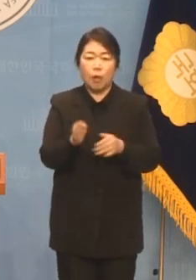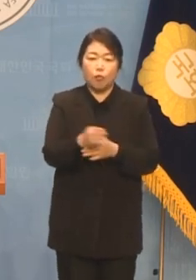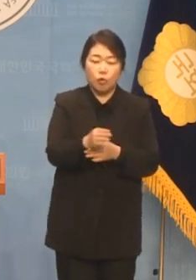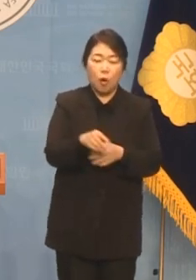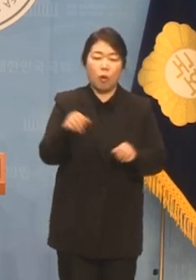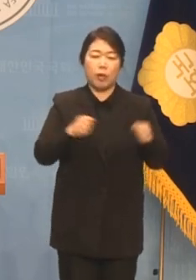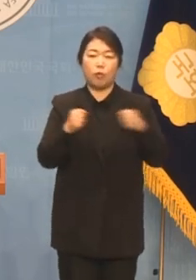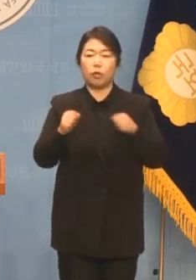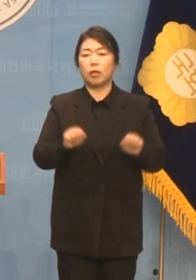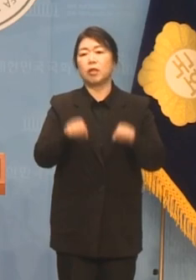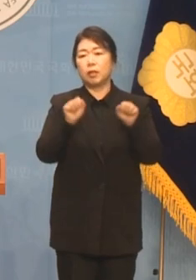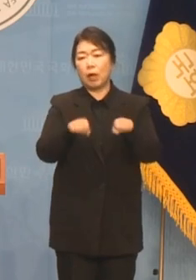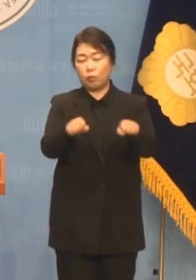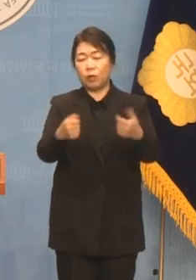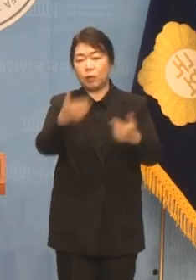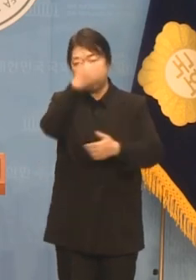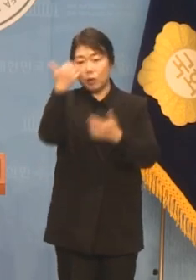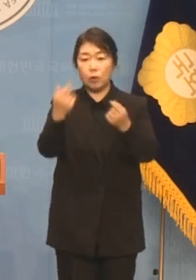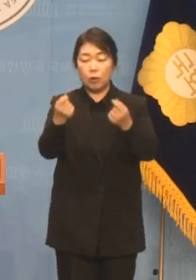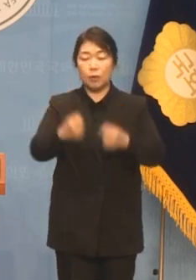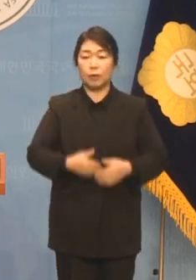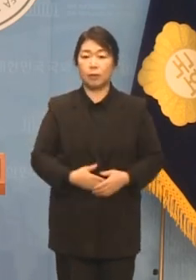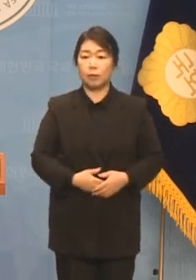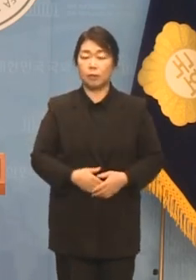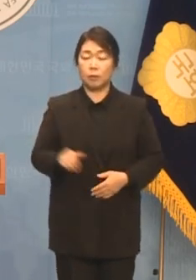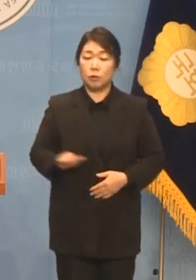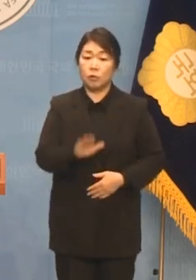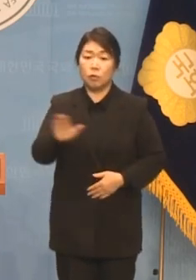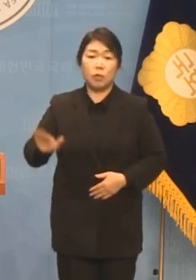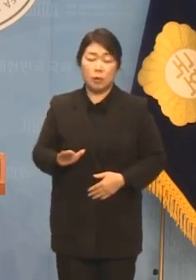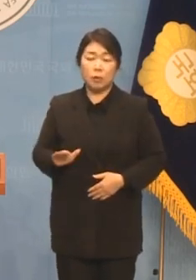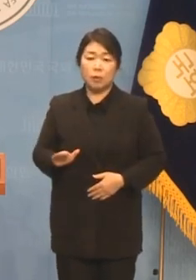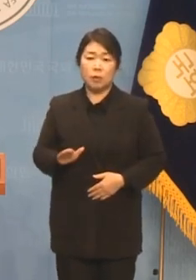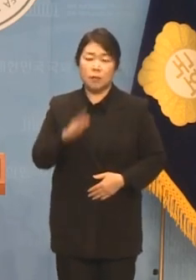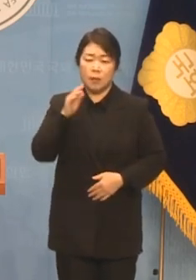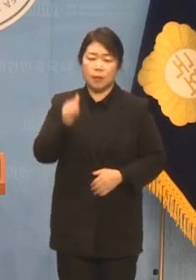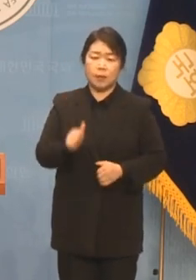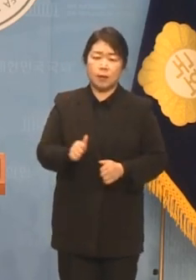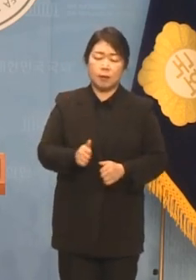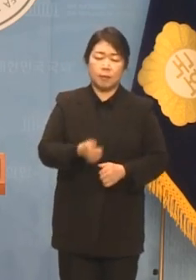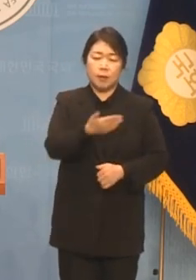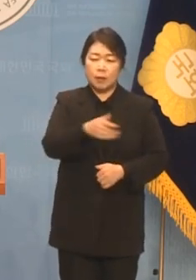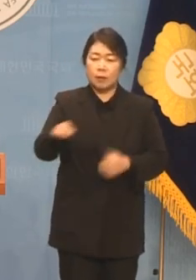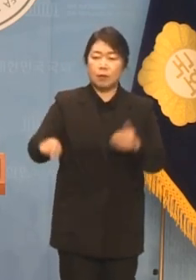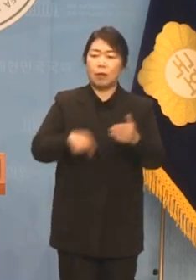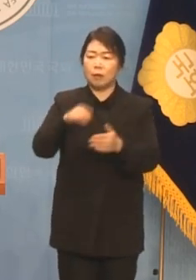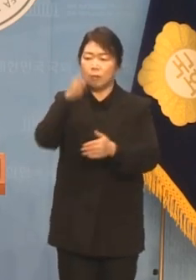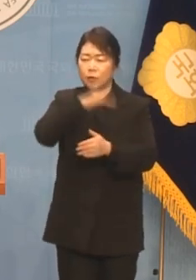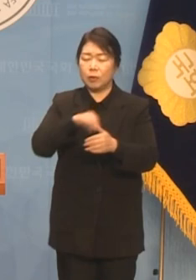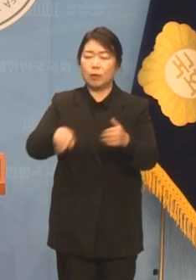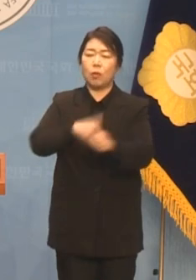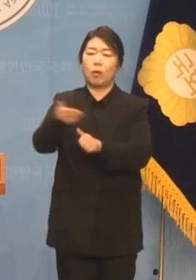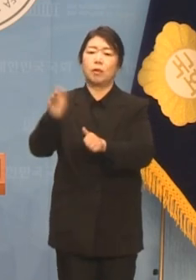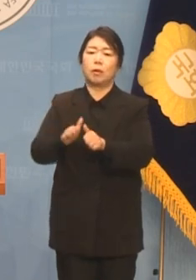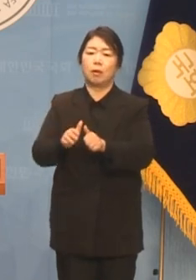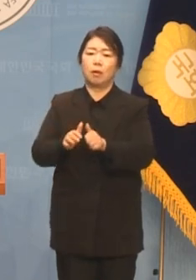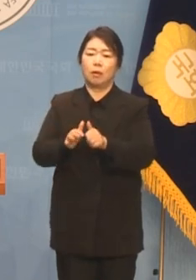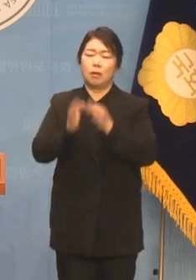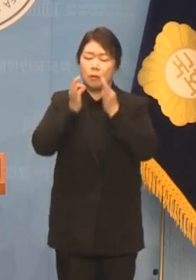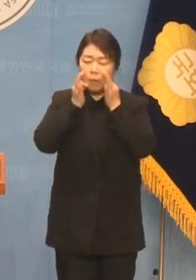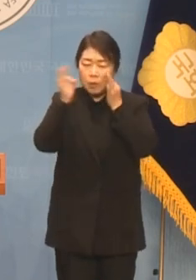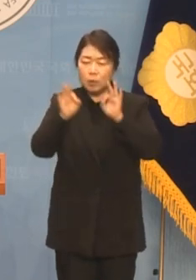개구리 청년입니다 우리는 치열한 개천에서 살아남으려 밤낮으로